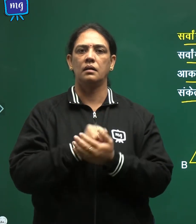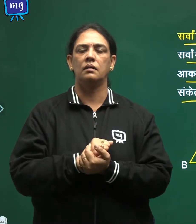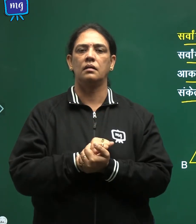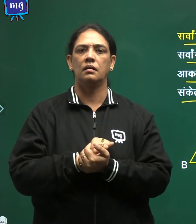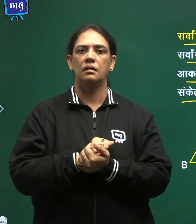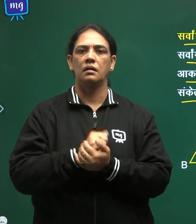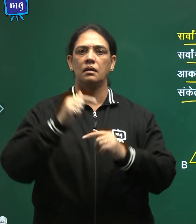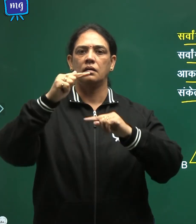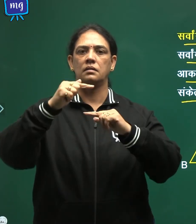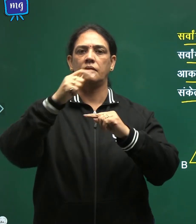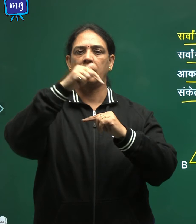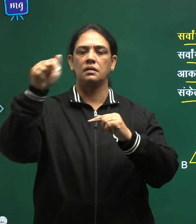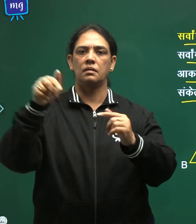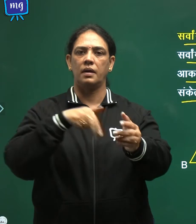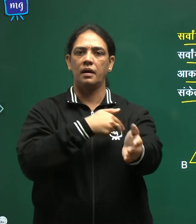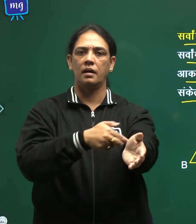सर्वांग सम है।